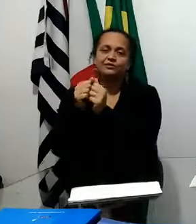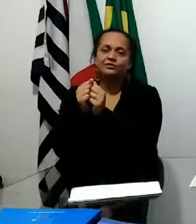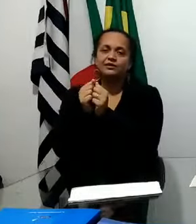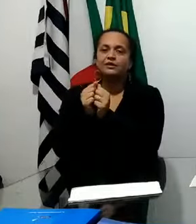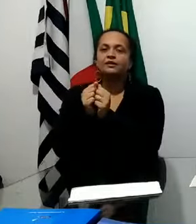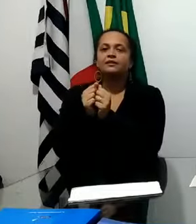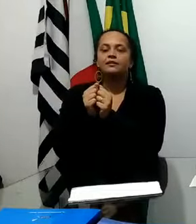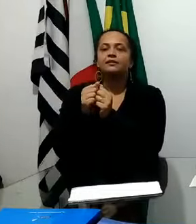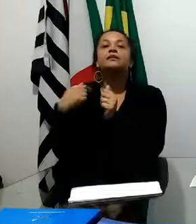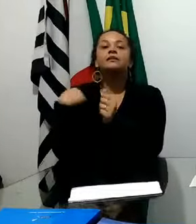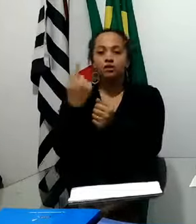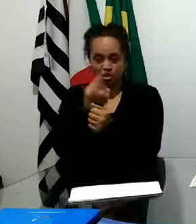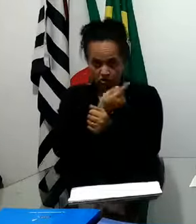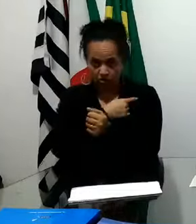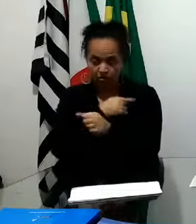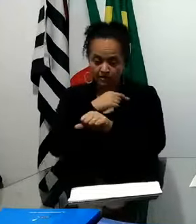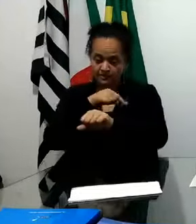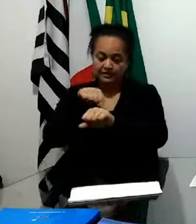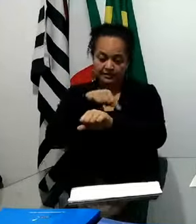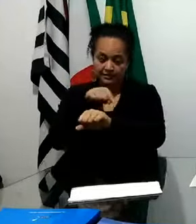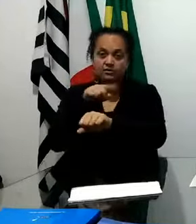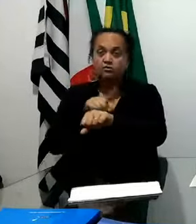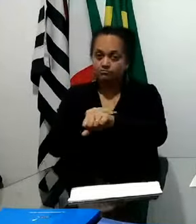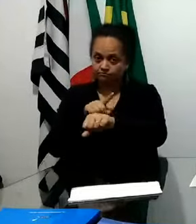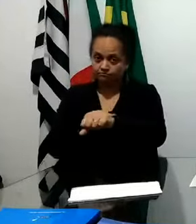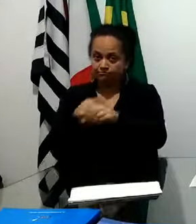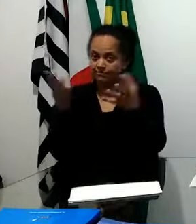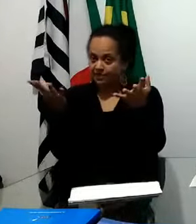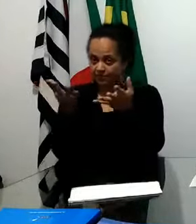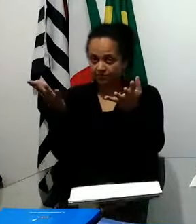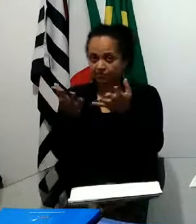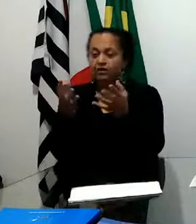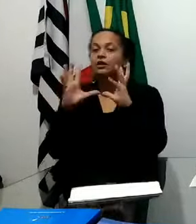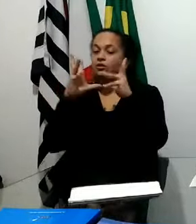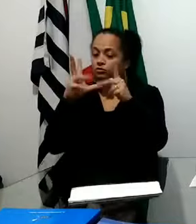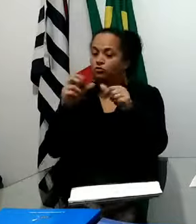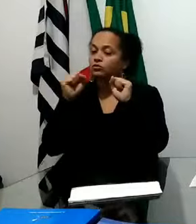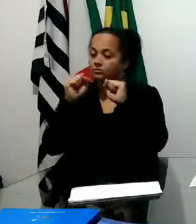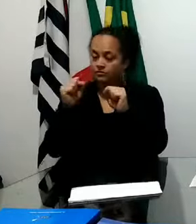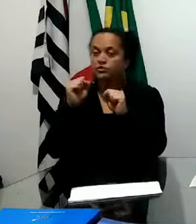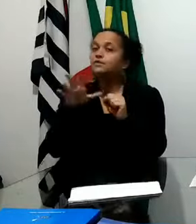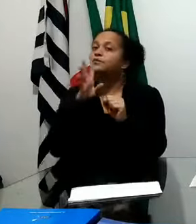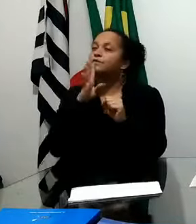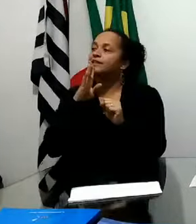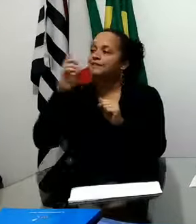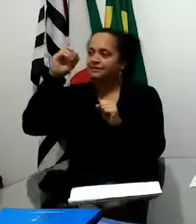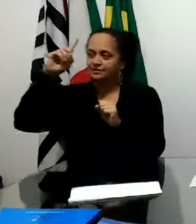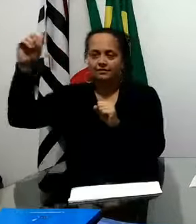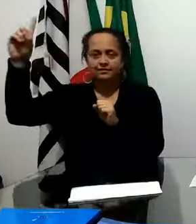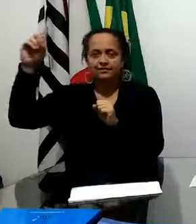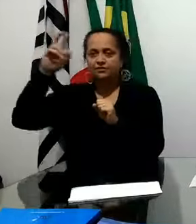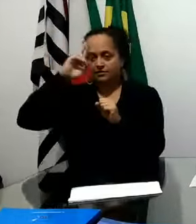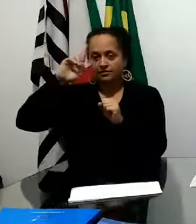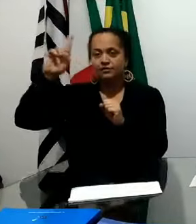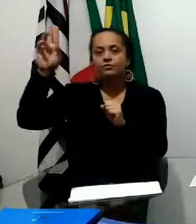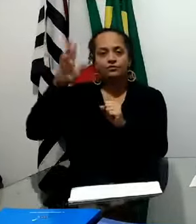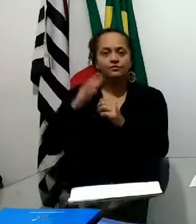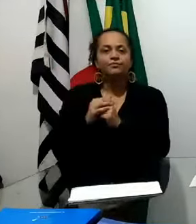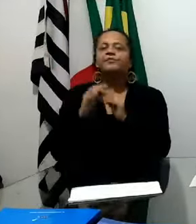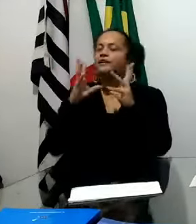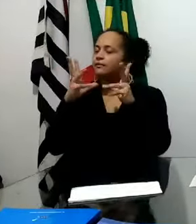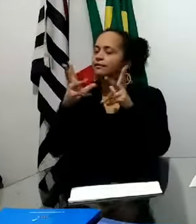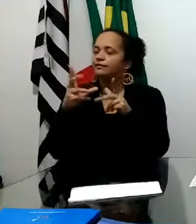tempos vindouros, nesse século vindouro, todos possam saber que o Senhor é Deus. E que Deus ama a humanidade. E